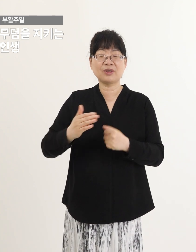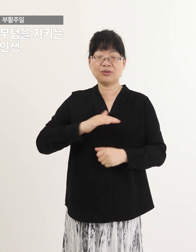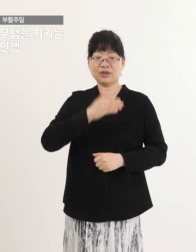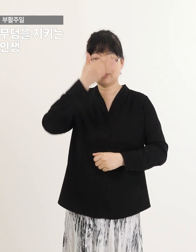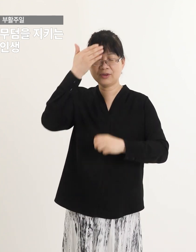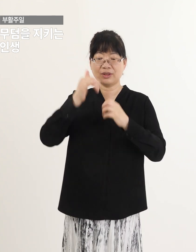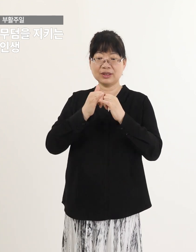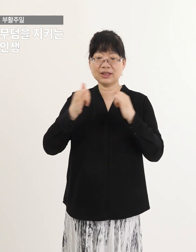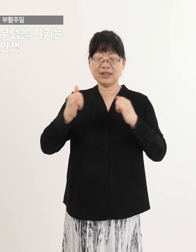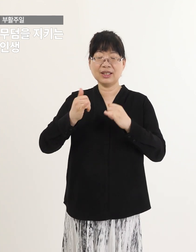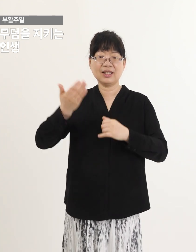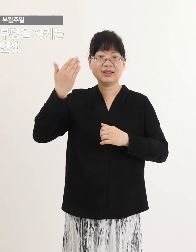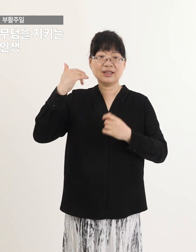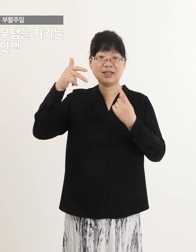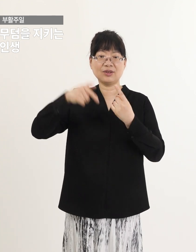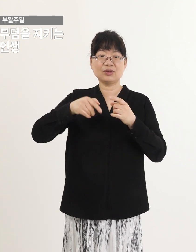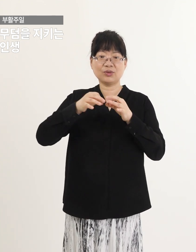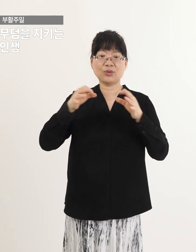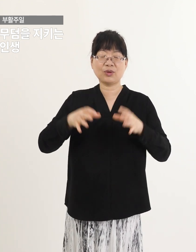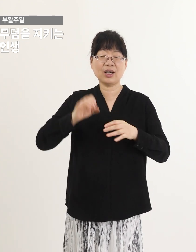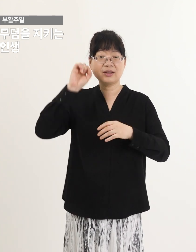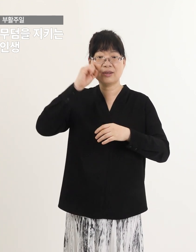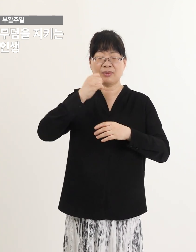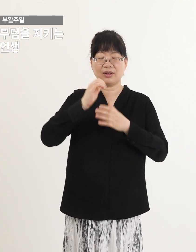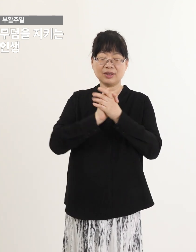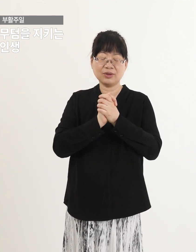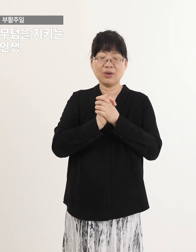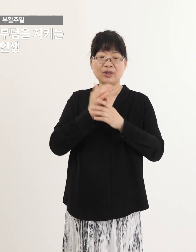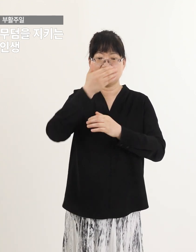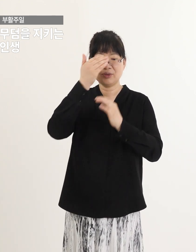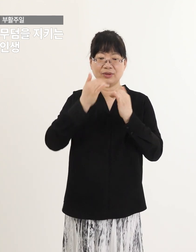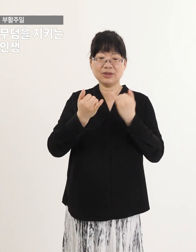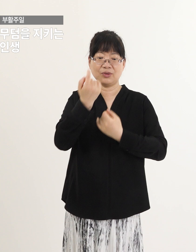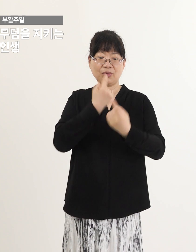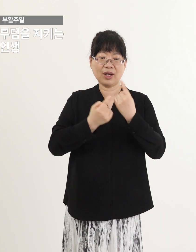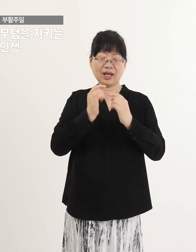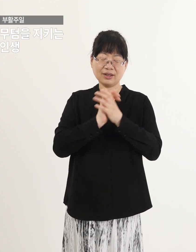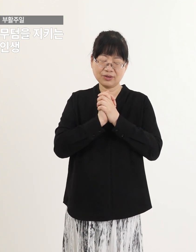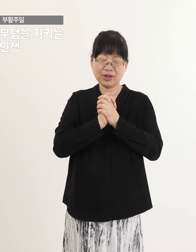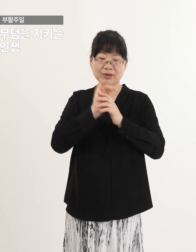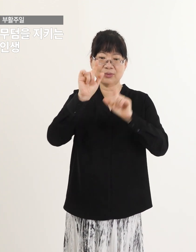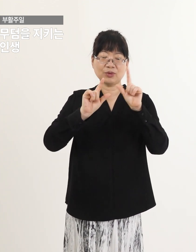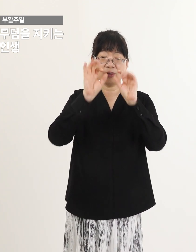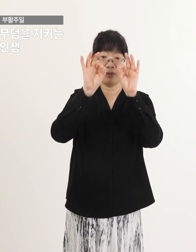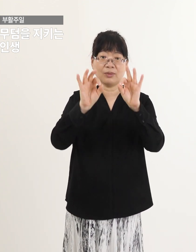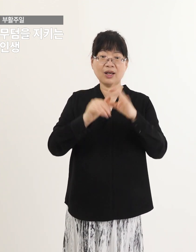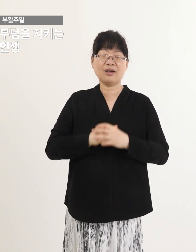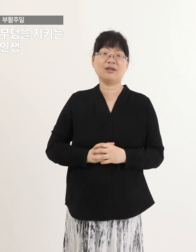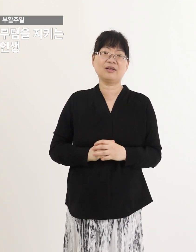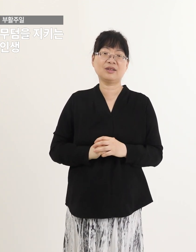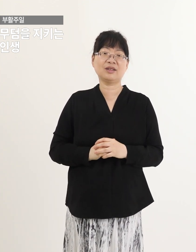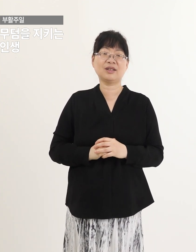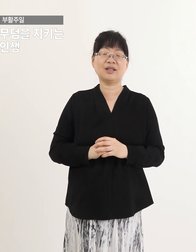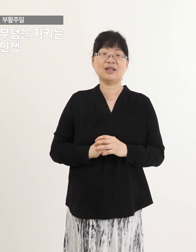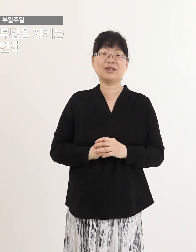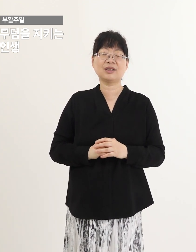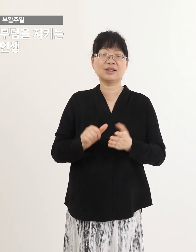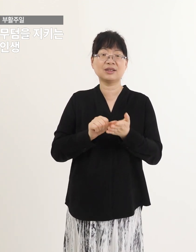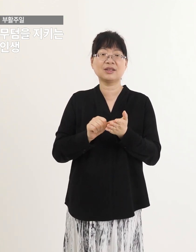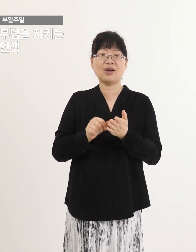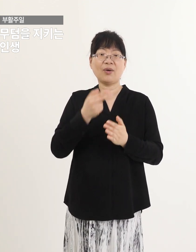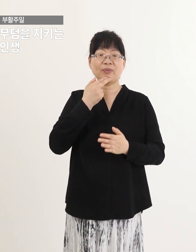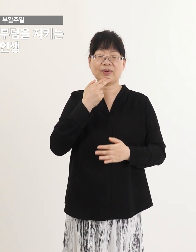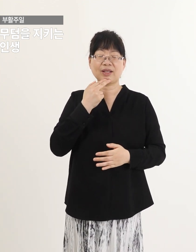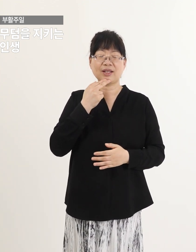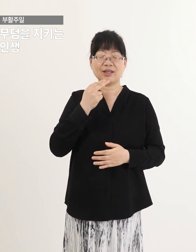제가 지난 한 주도 이렇게 새벽기도 우리 청년들 나오는 걸 보면서 지워지지 않는 강렬한